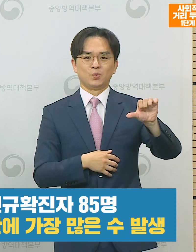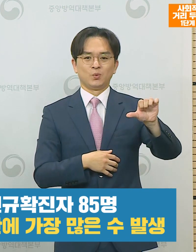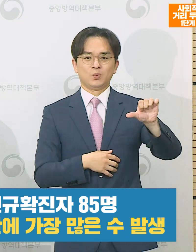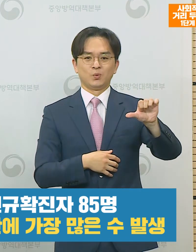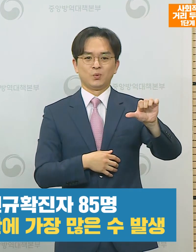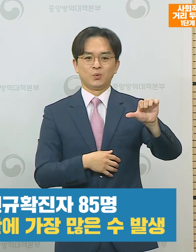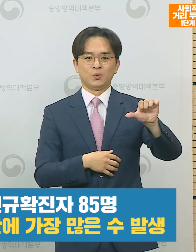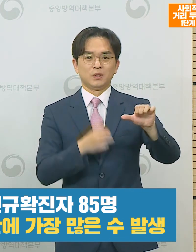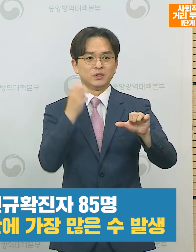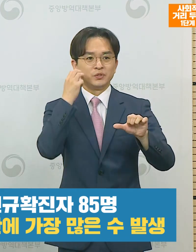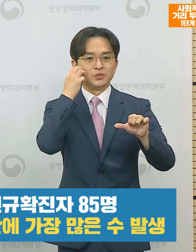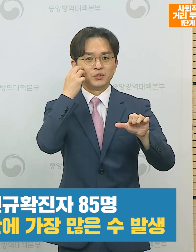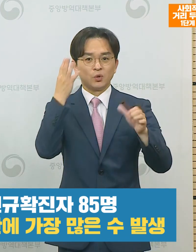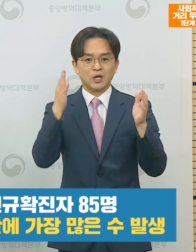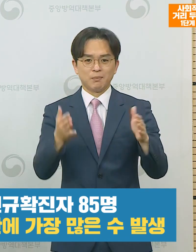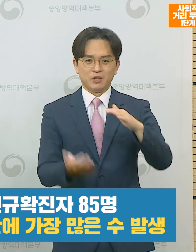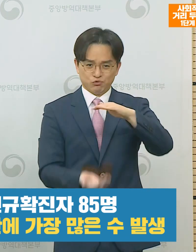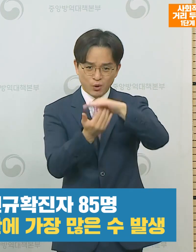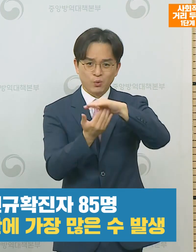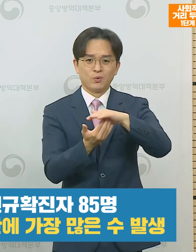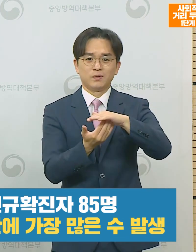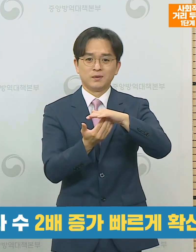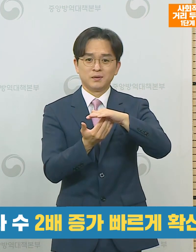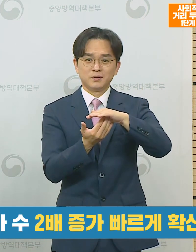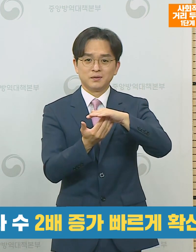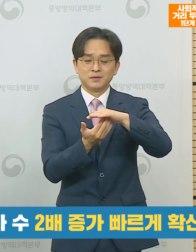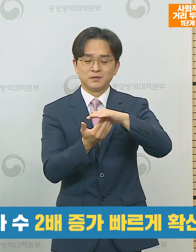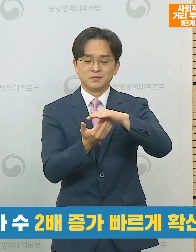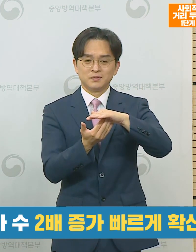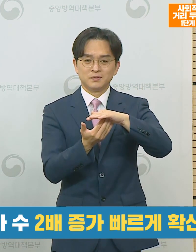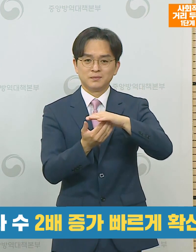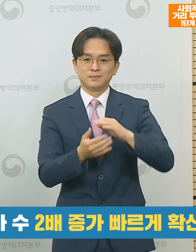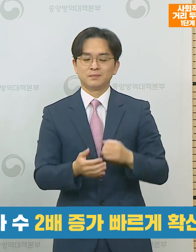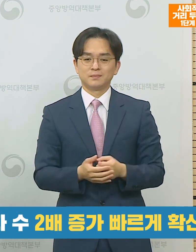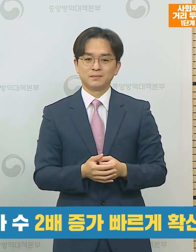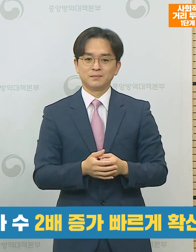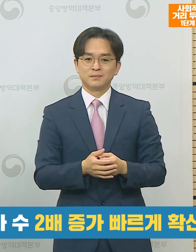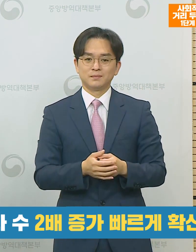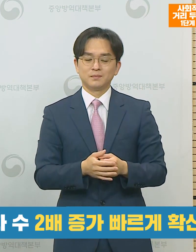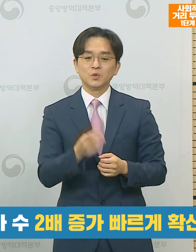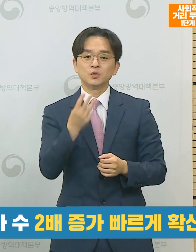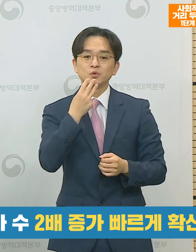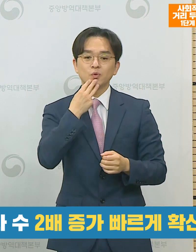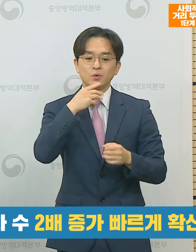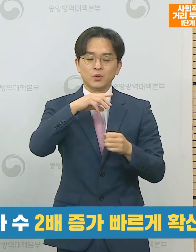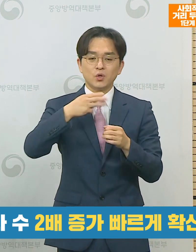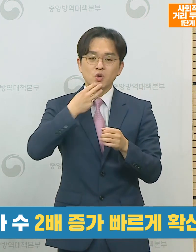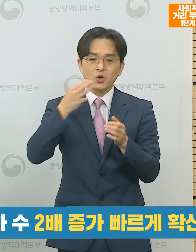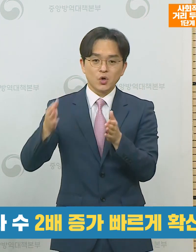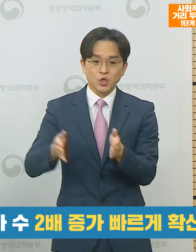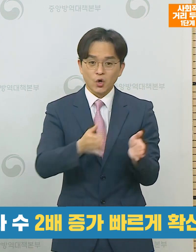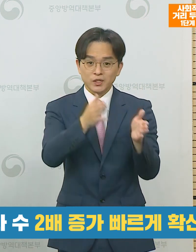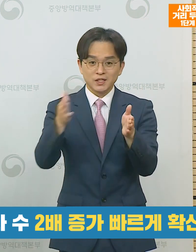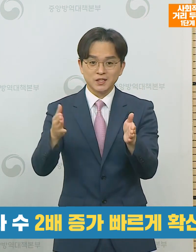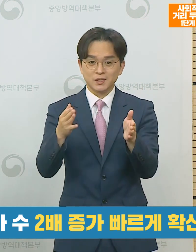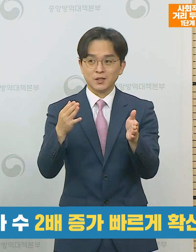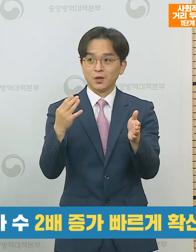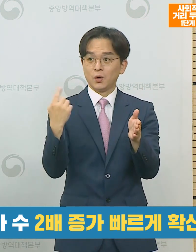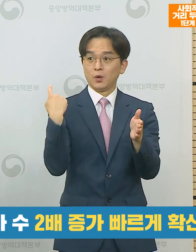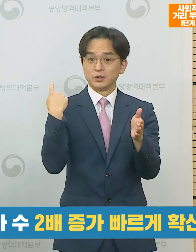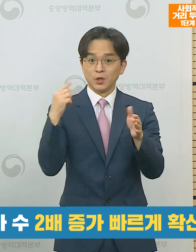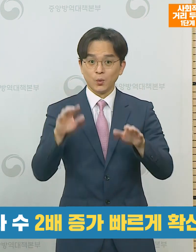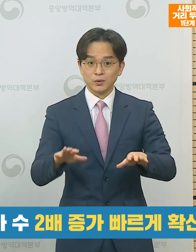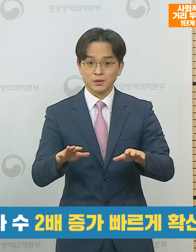많은 수가 발생하였습니다. 유행 양상도 서울, 경기에서 하루 만에 확진자 수가